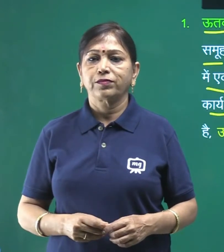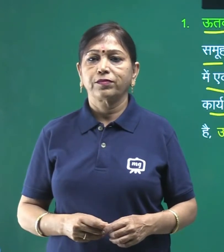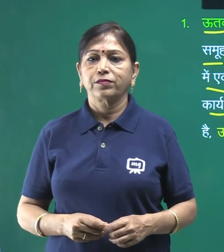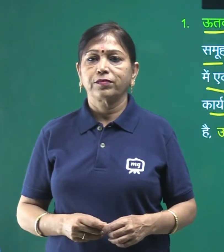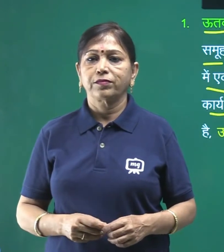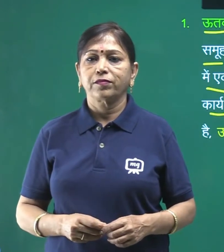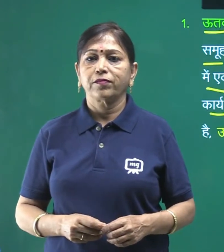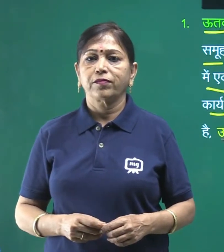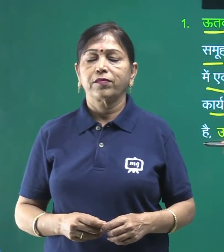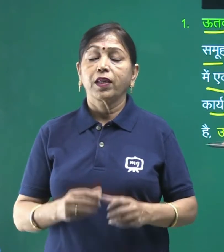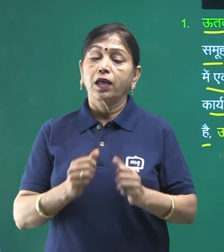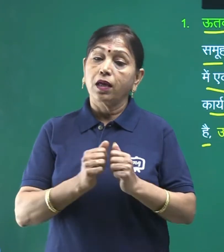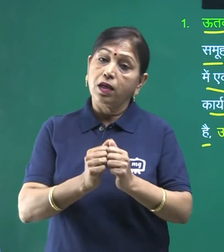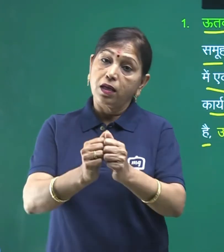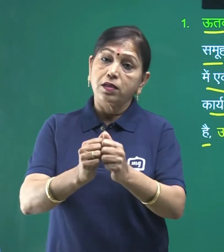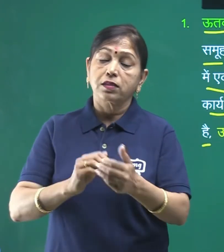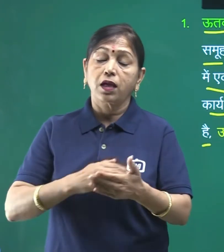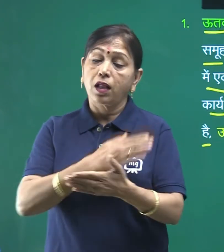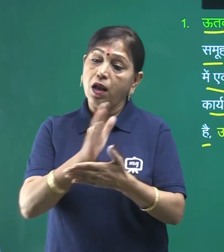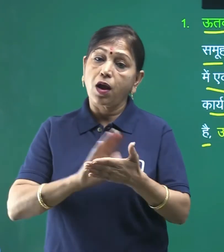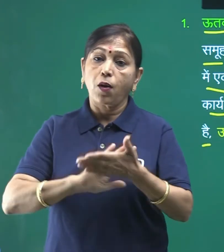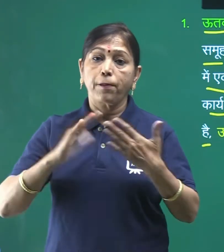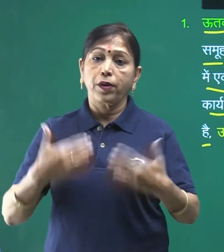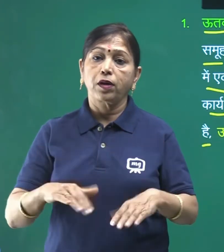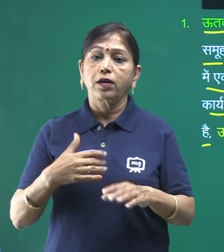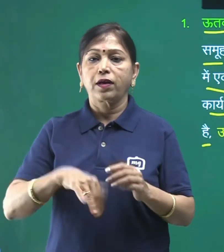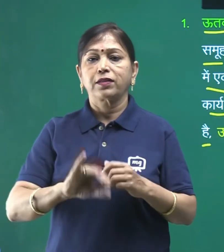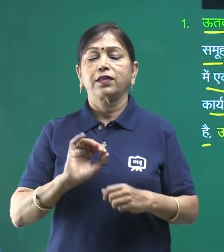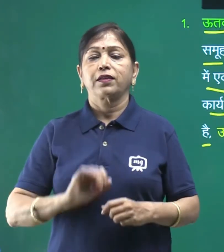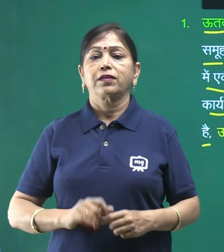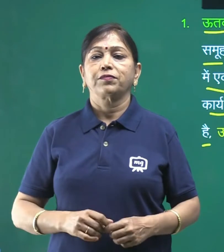एक साथ संपन्न करती है,